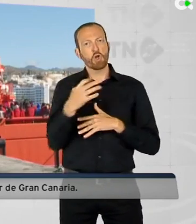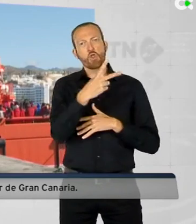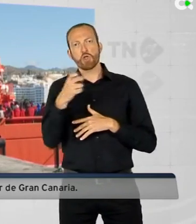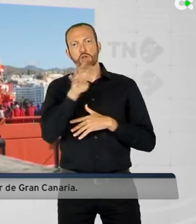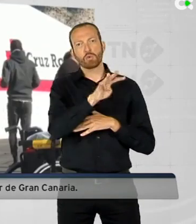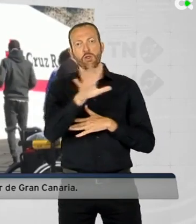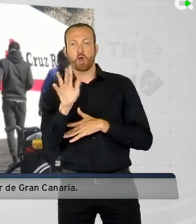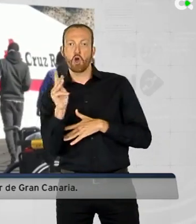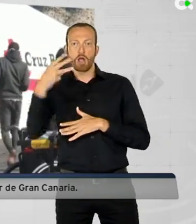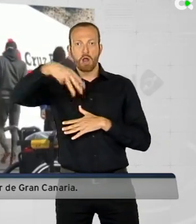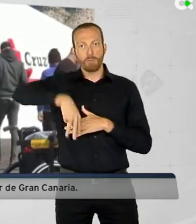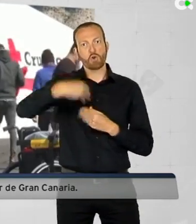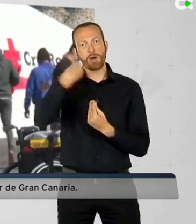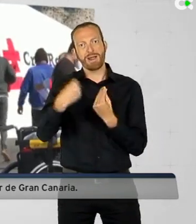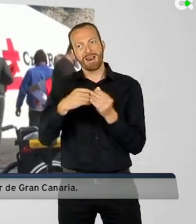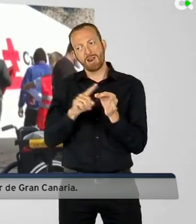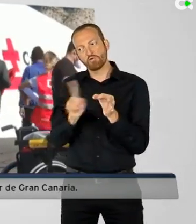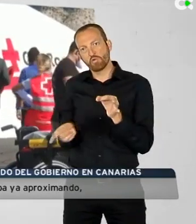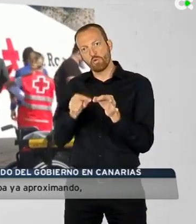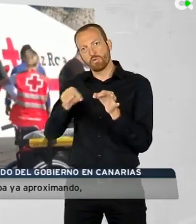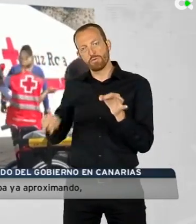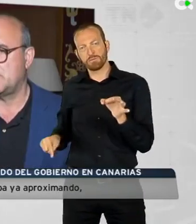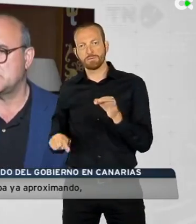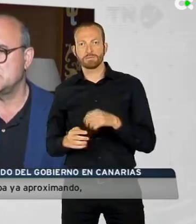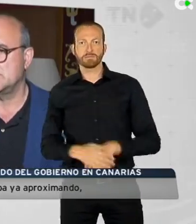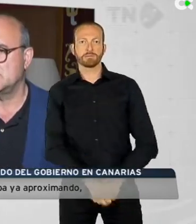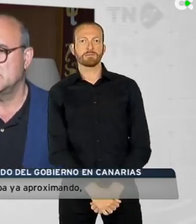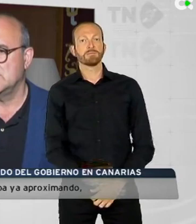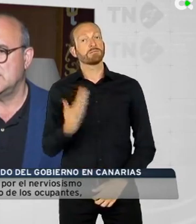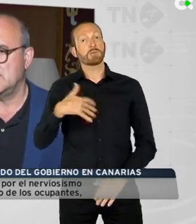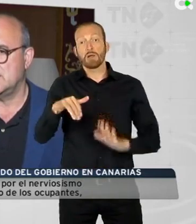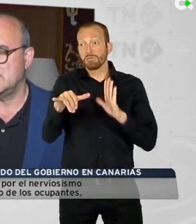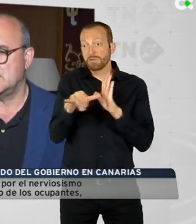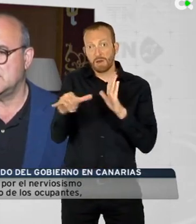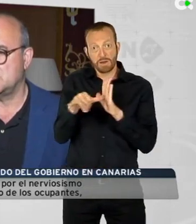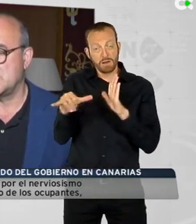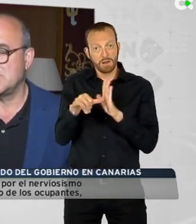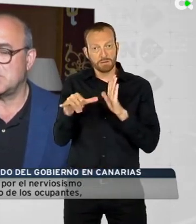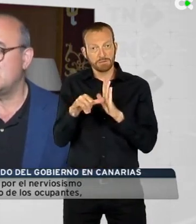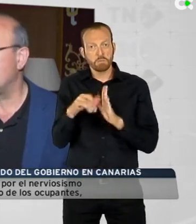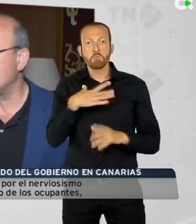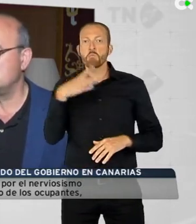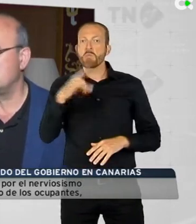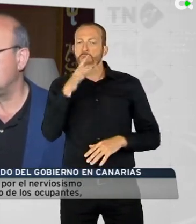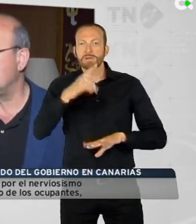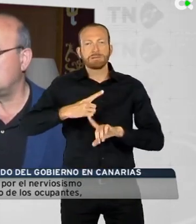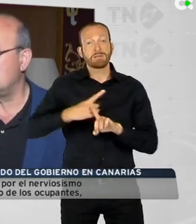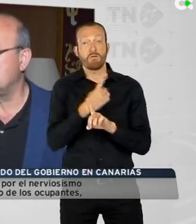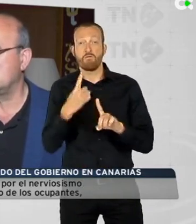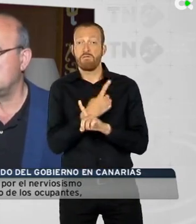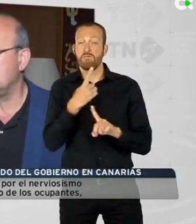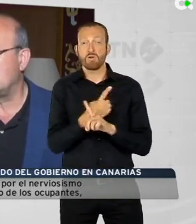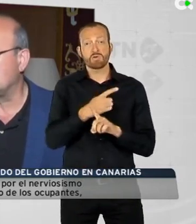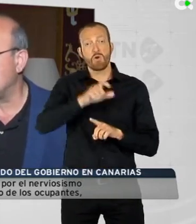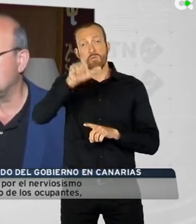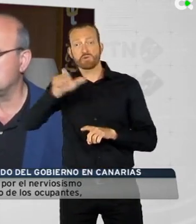245 kilómetros al sur de Gran Canaria. Cuando se estaba ya aproximando, probablemente por el nerviosismo de los